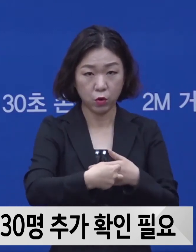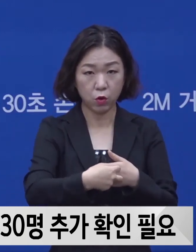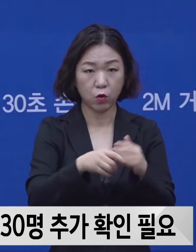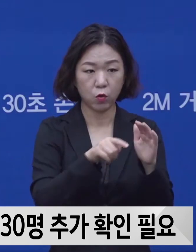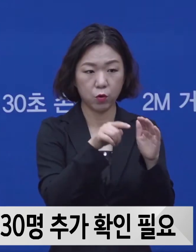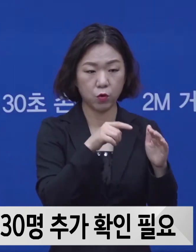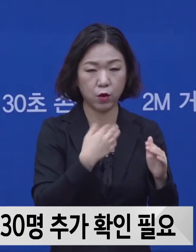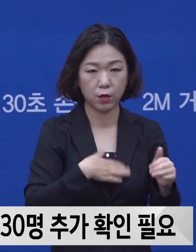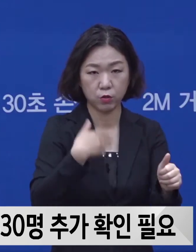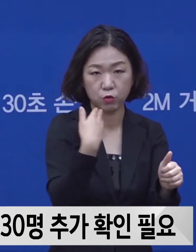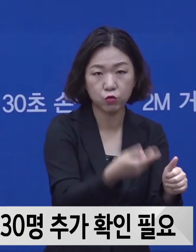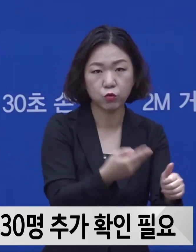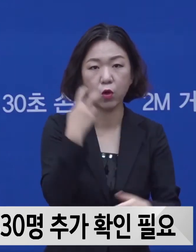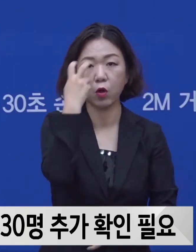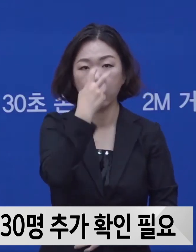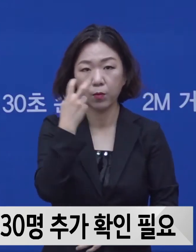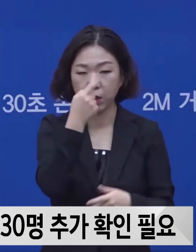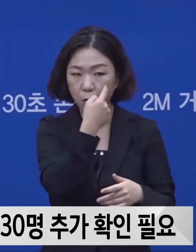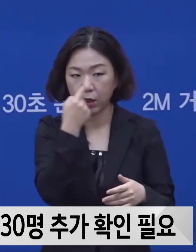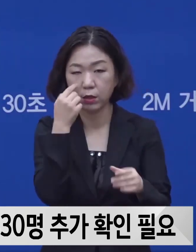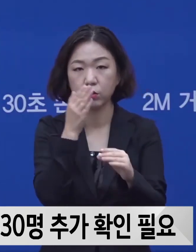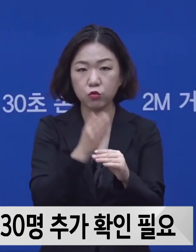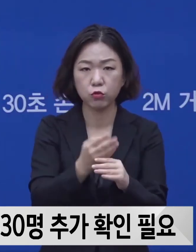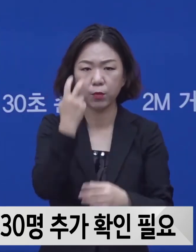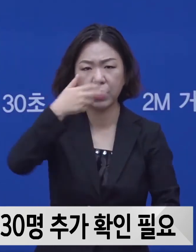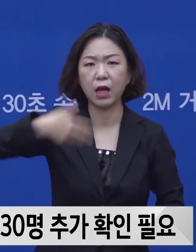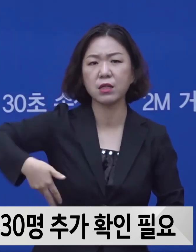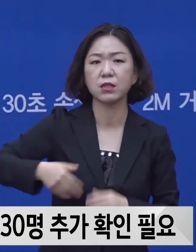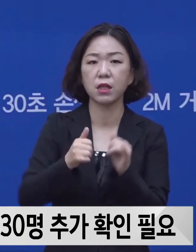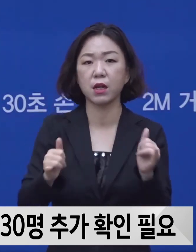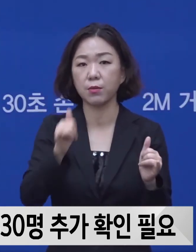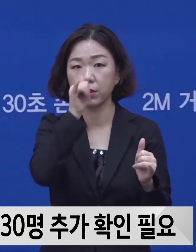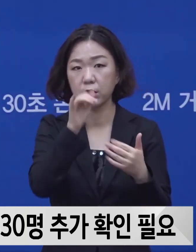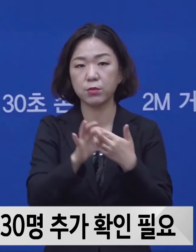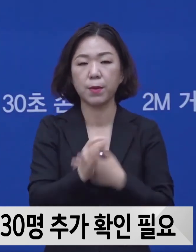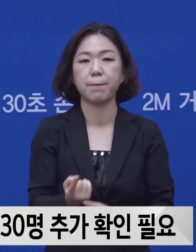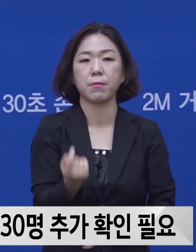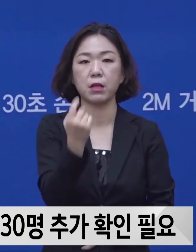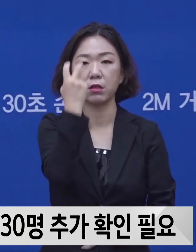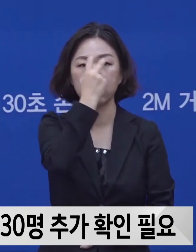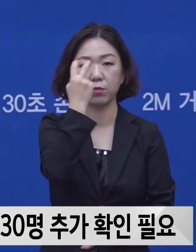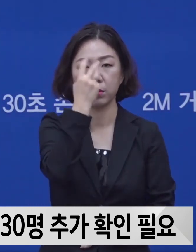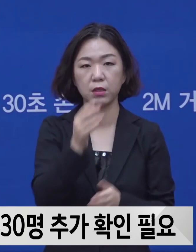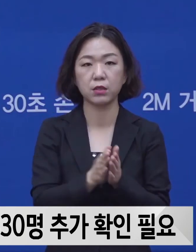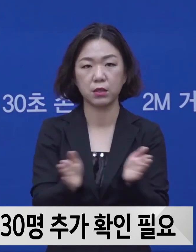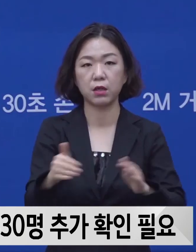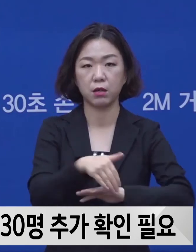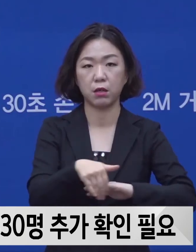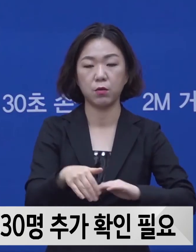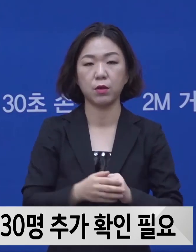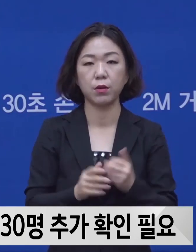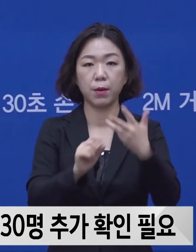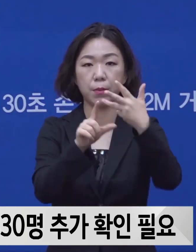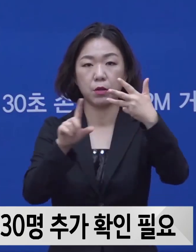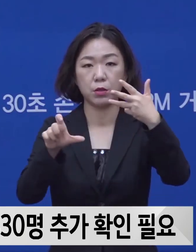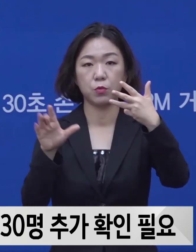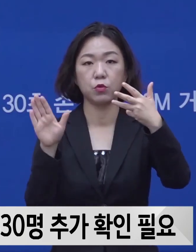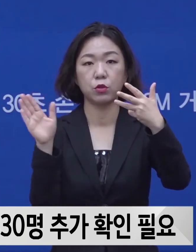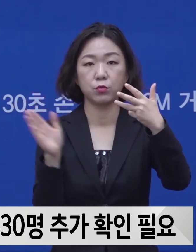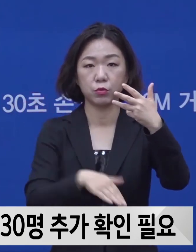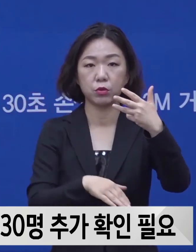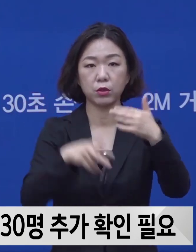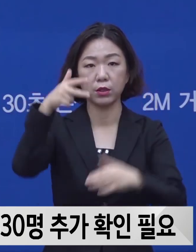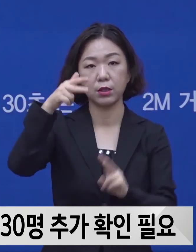여부를 파악하고 있으며 미검사자 확인 시 조속한 진단 검사를 실시할 예정입니다. 향후 8월 15일부터